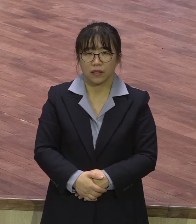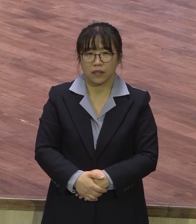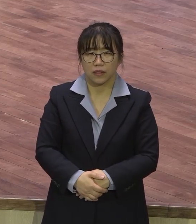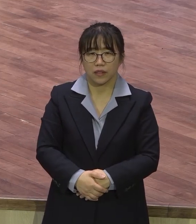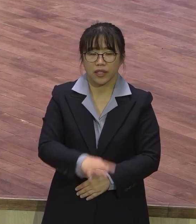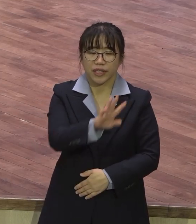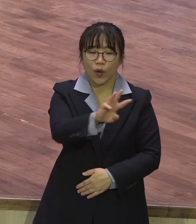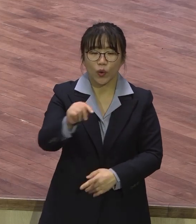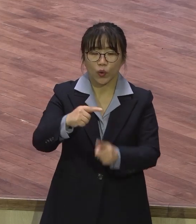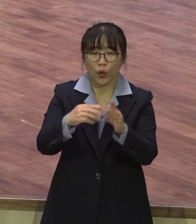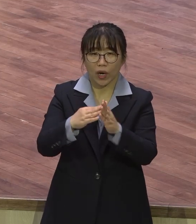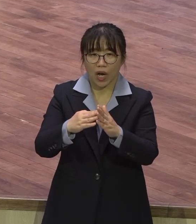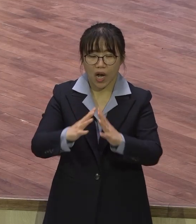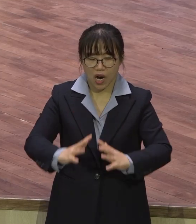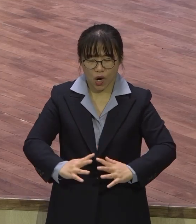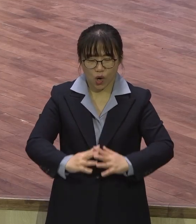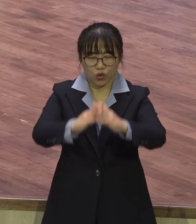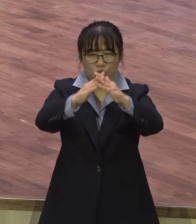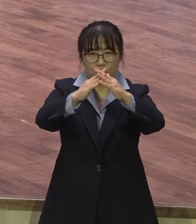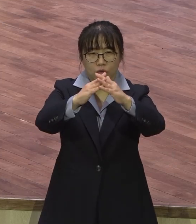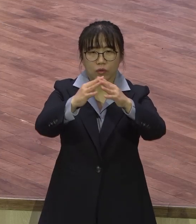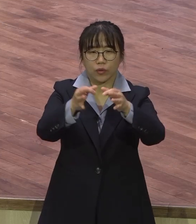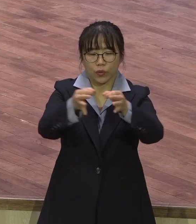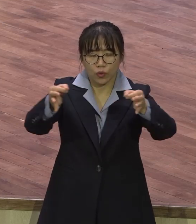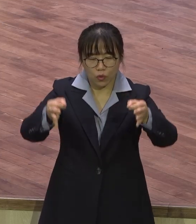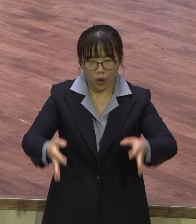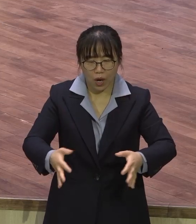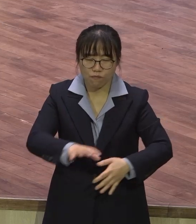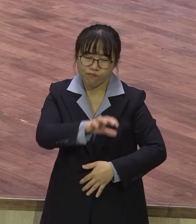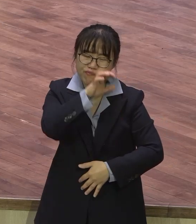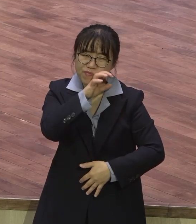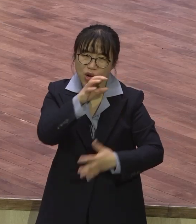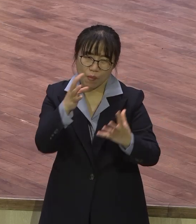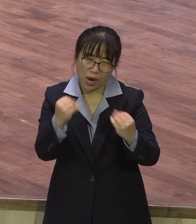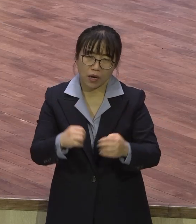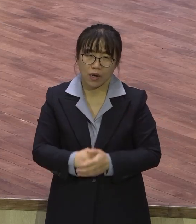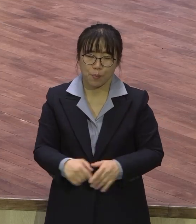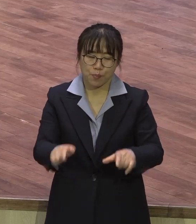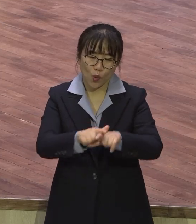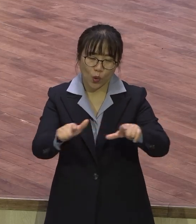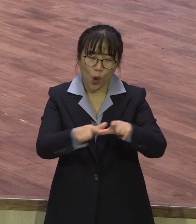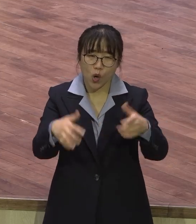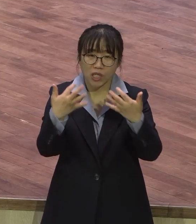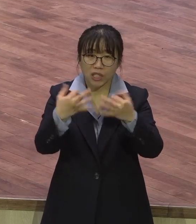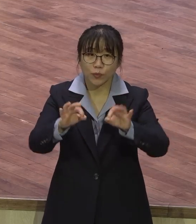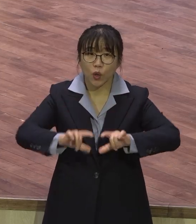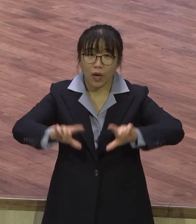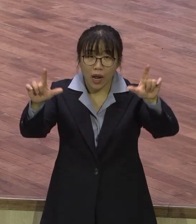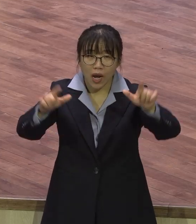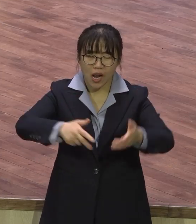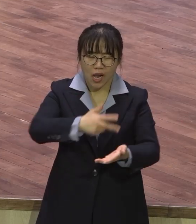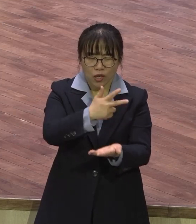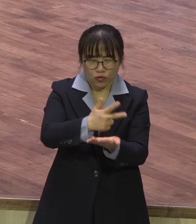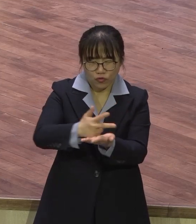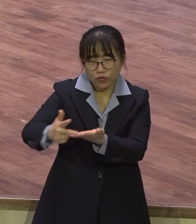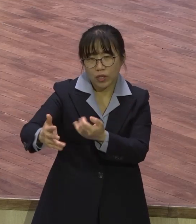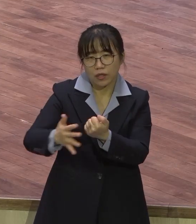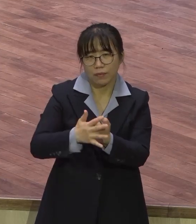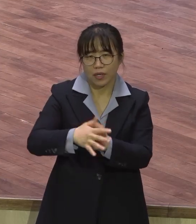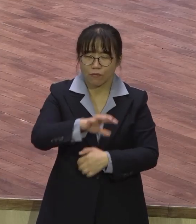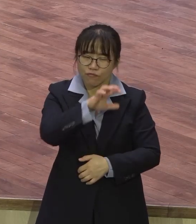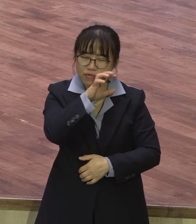건축하면서 30일 동안 하면서 이분도 불편을 많아주고 평소 때도 금요일 주일 때면 막 그냥 차들태가 굉장히 어려움을 많이 당하는데